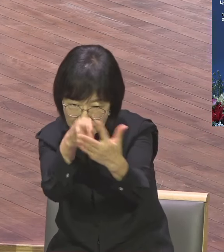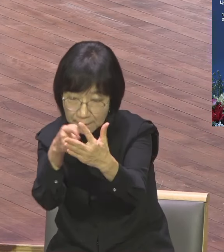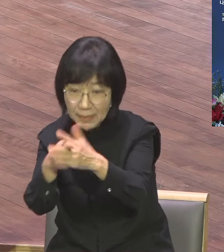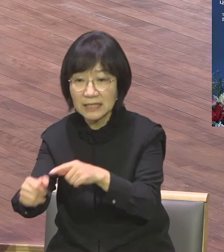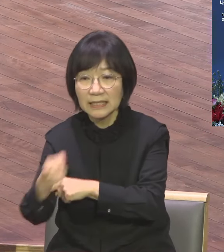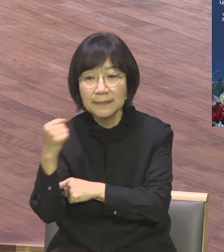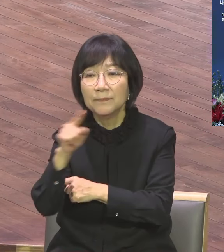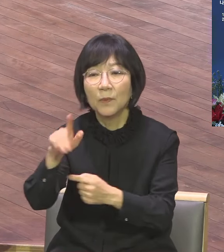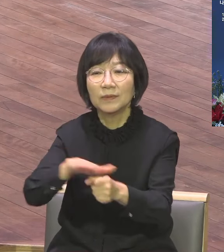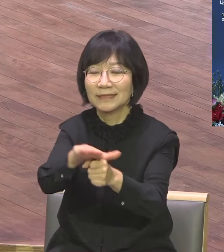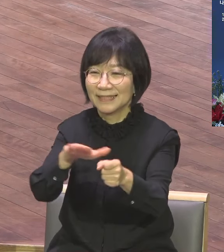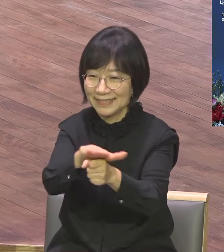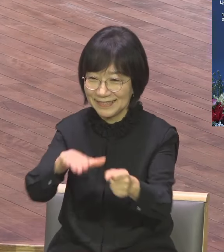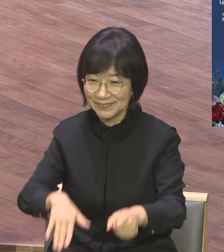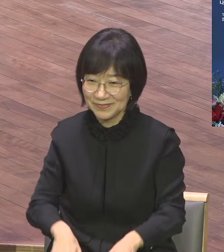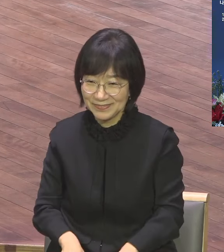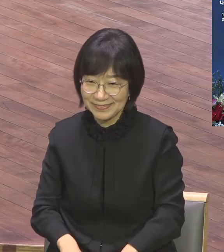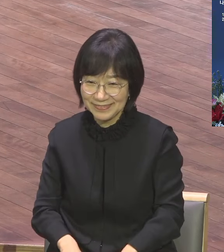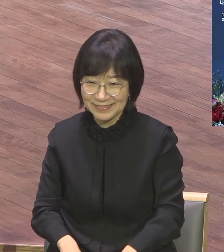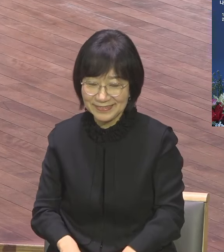말이에요.